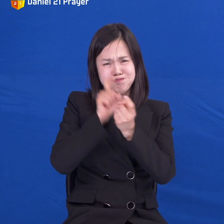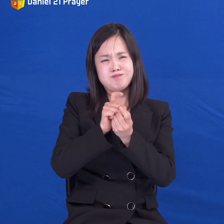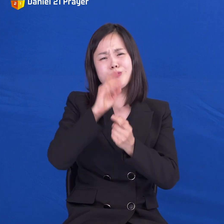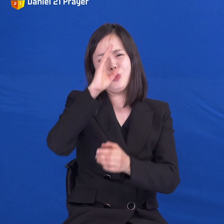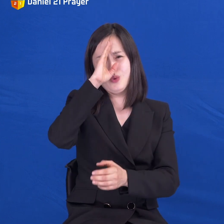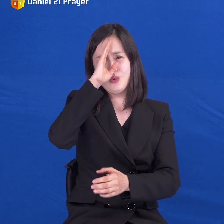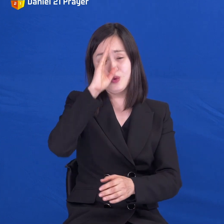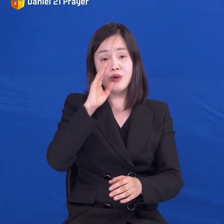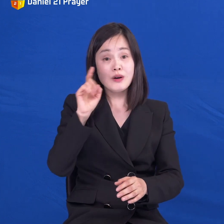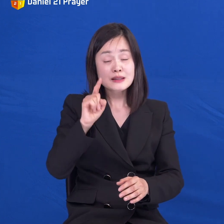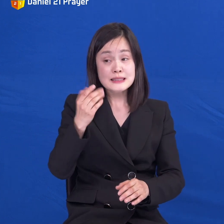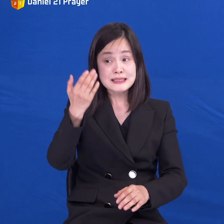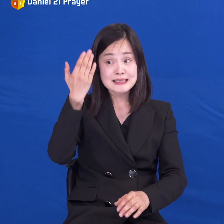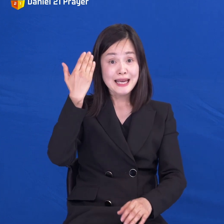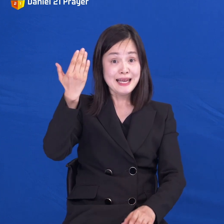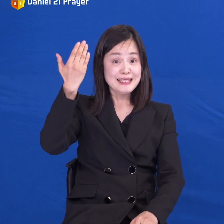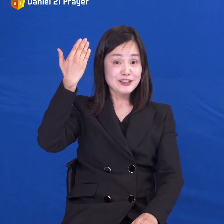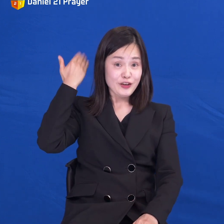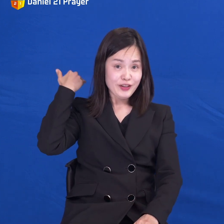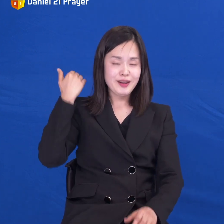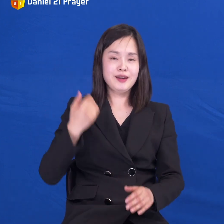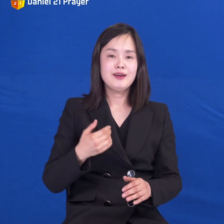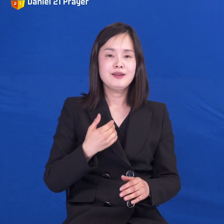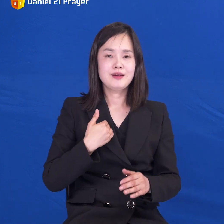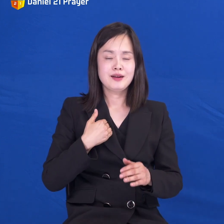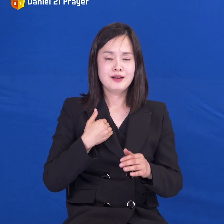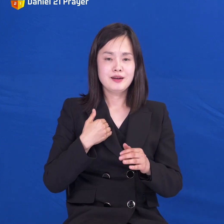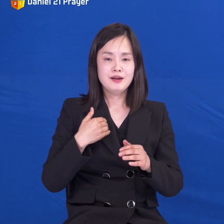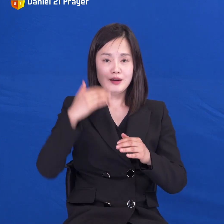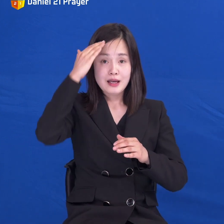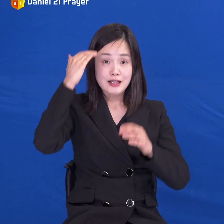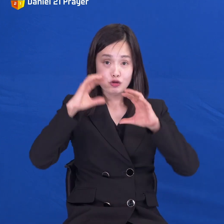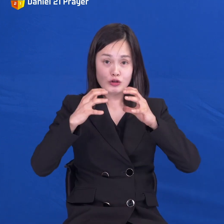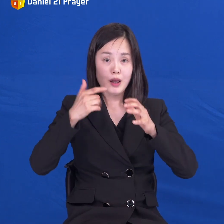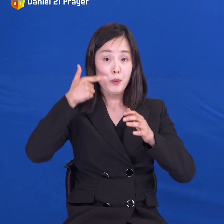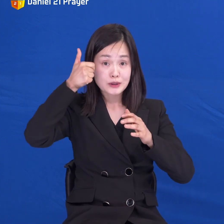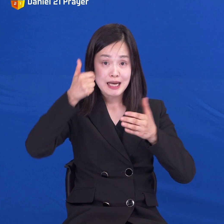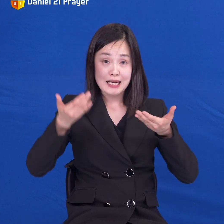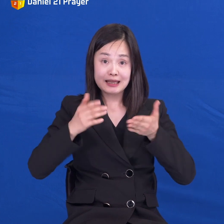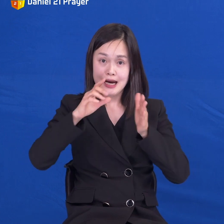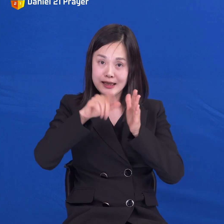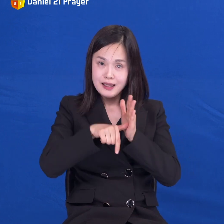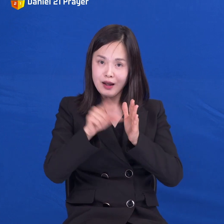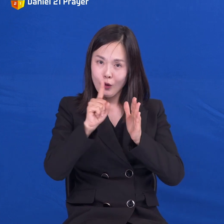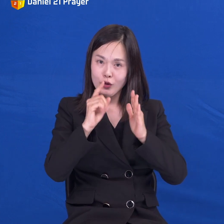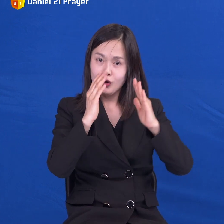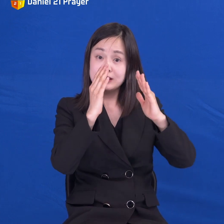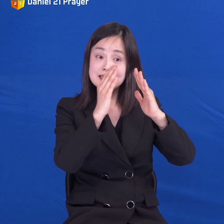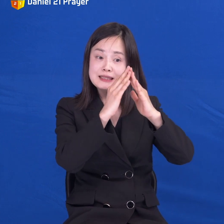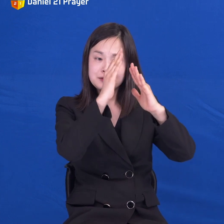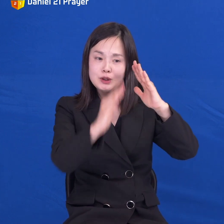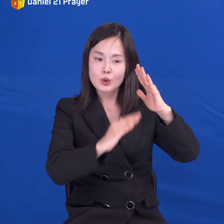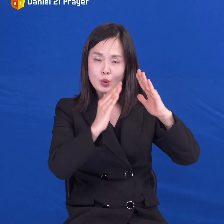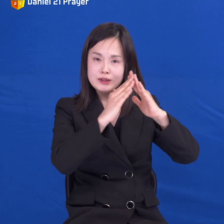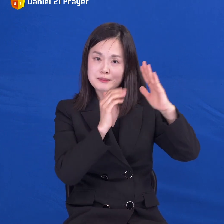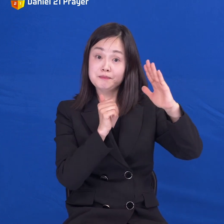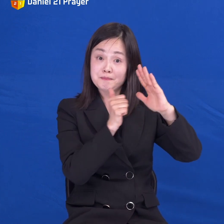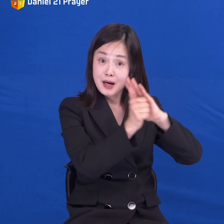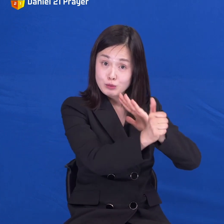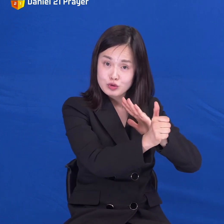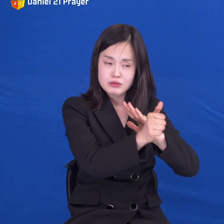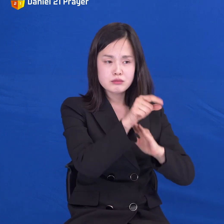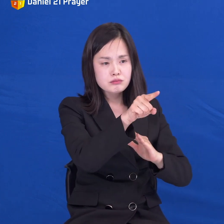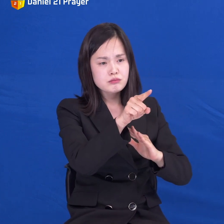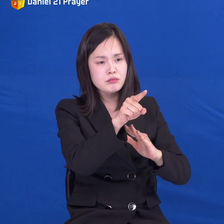신방 갔는데 아직 그 수술하기 전이라 굉장히 평안해 보인 거예요. 나는 막 피곤한데.